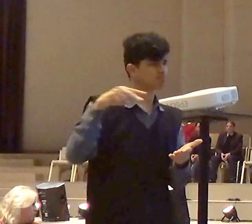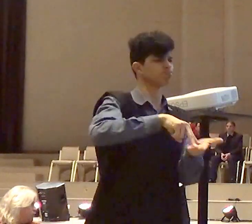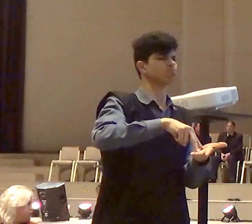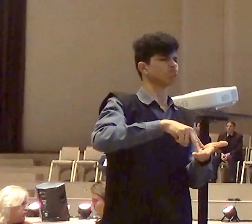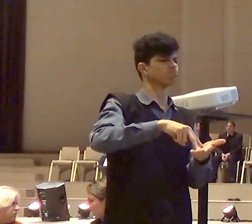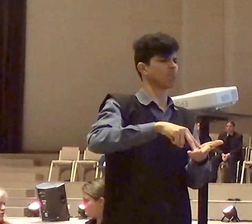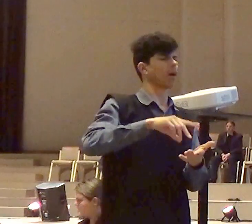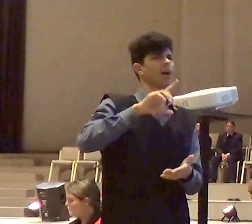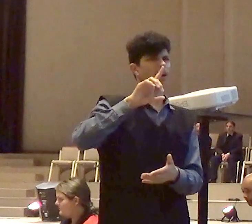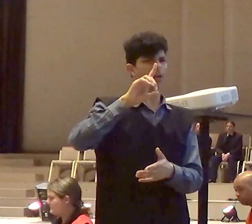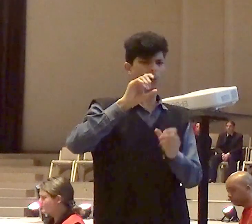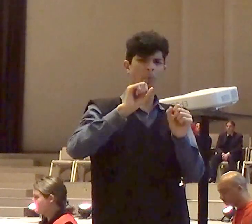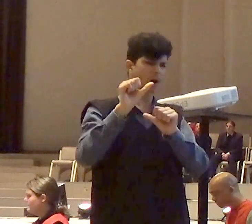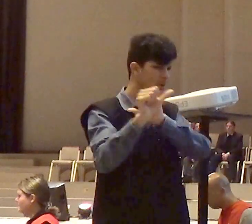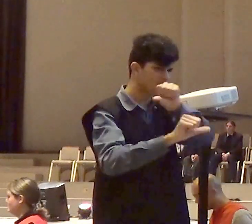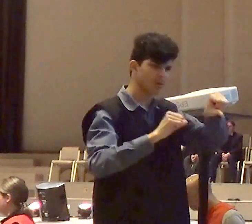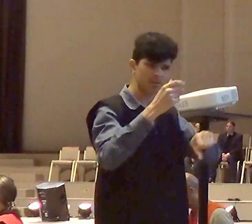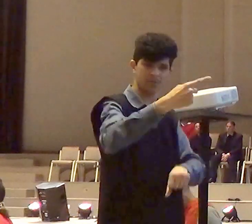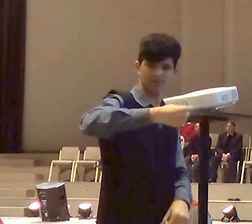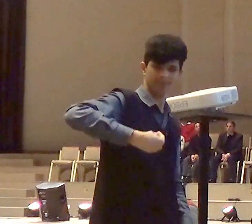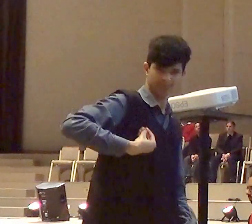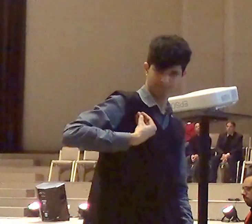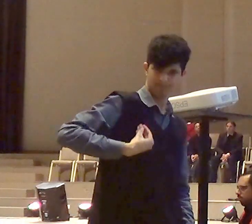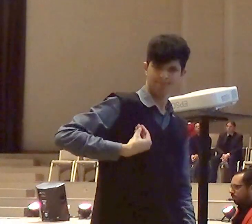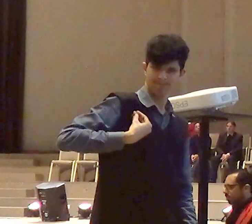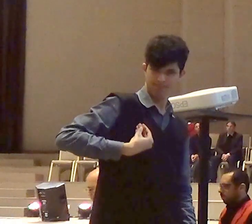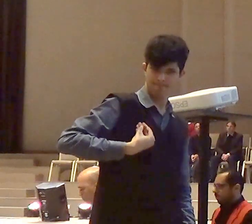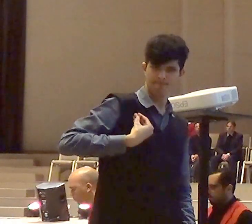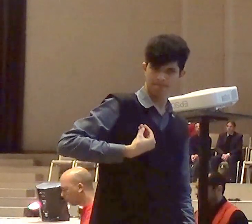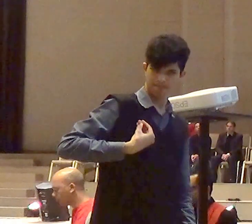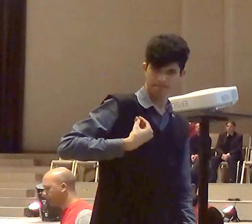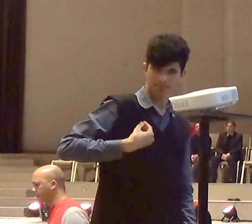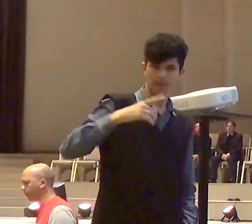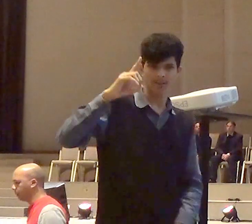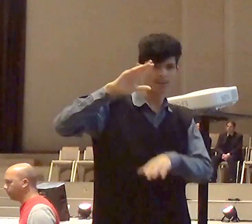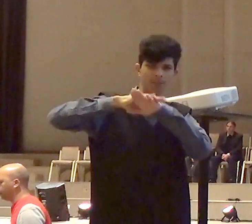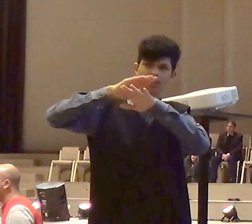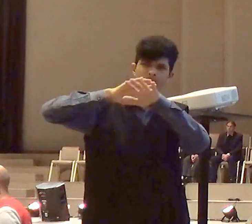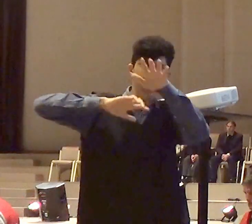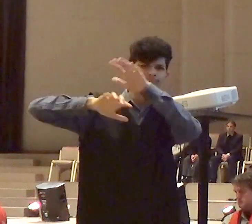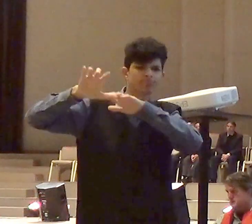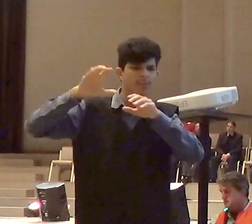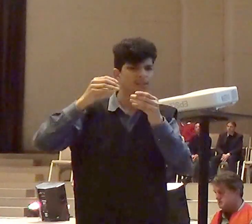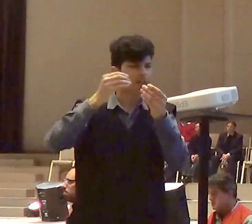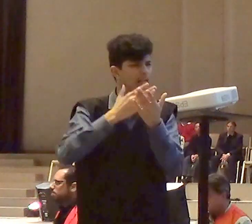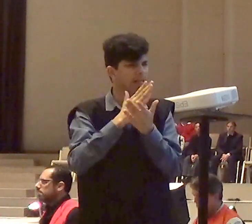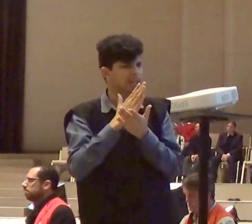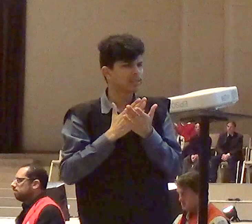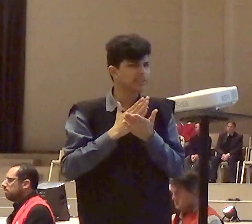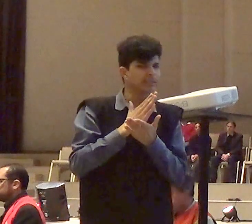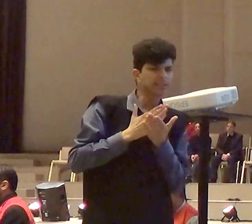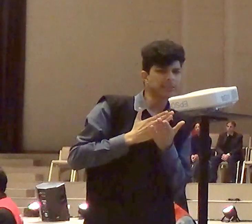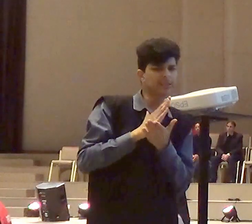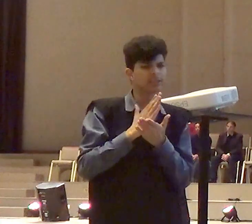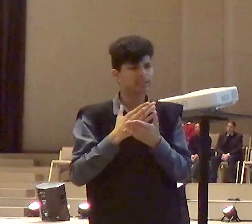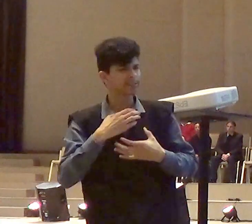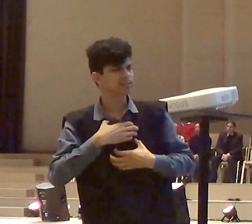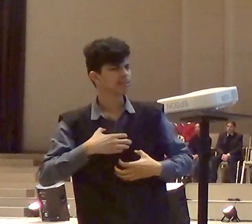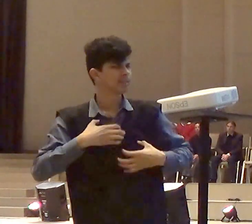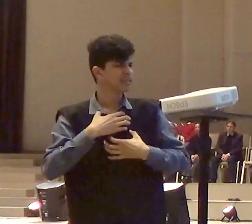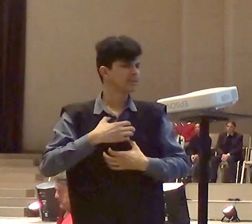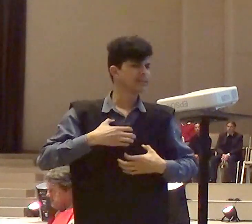hoje para alguma coisa nova na tua vida algo que ele tá mexendo no teu coração ele quer mexer no teu coração